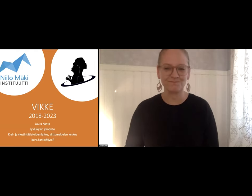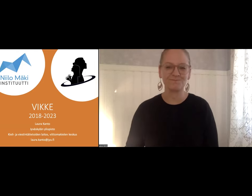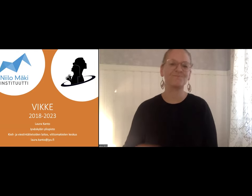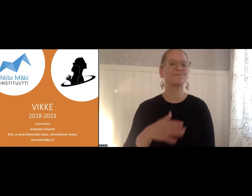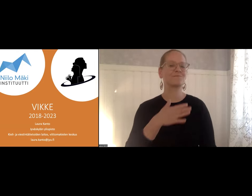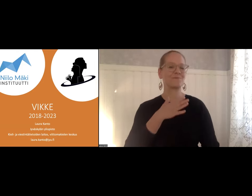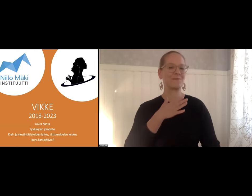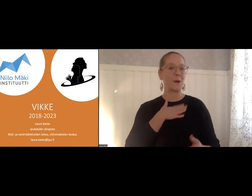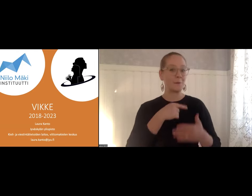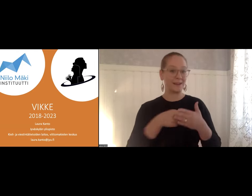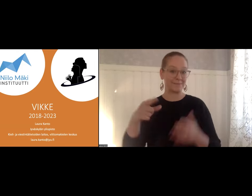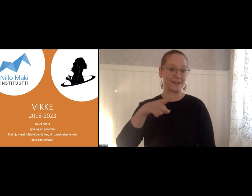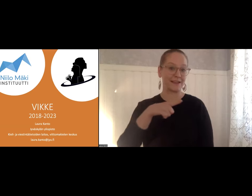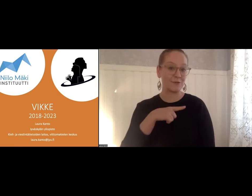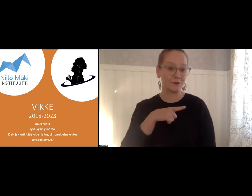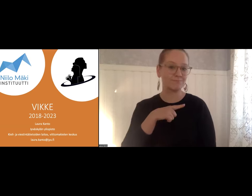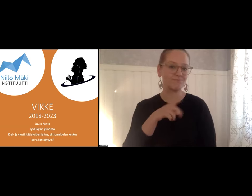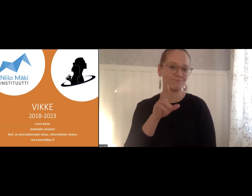päivänä.